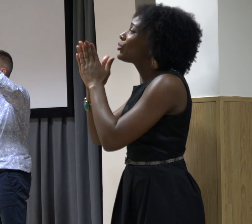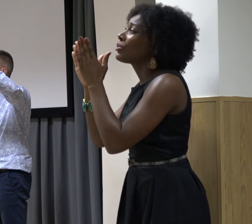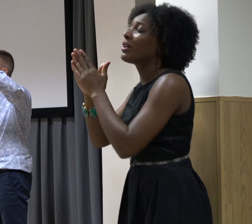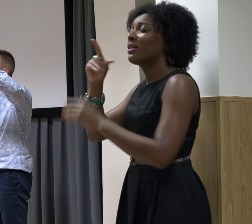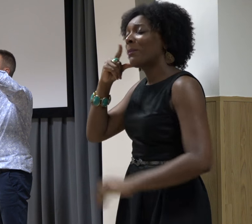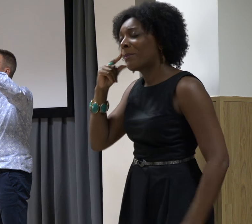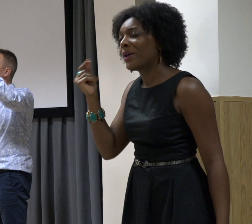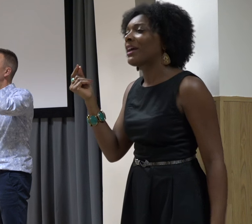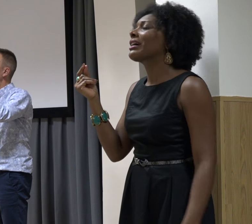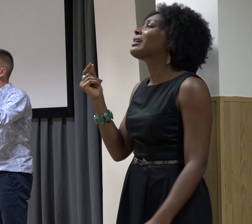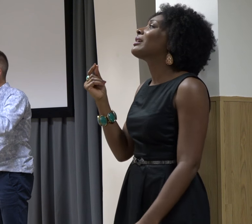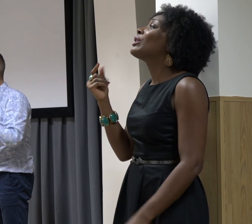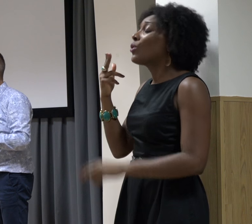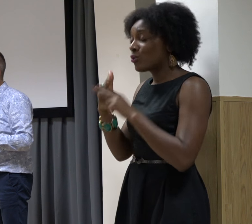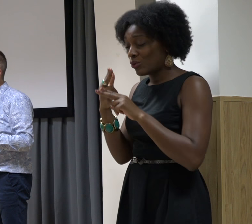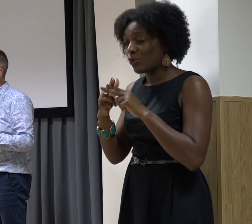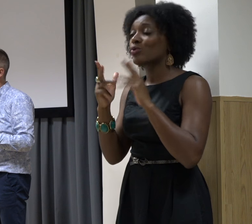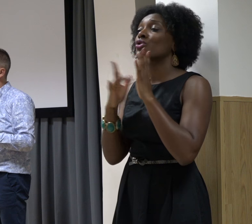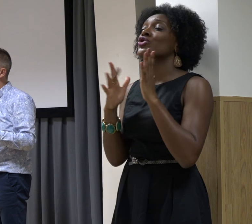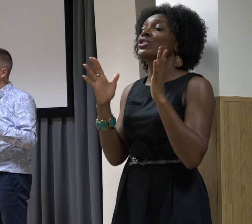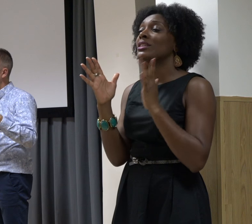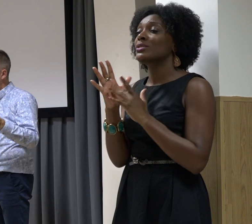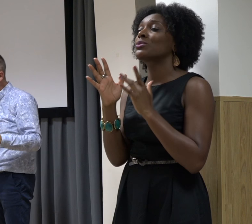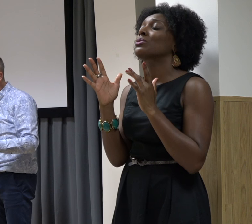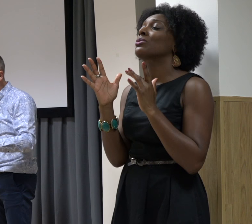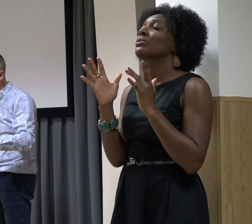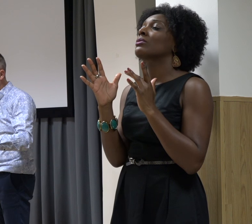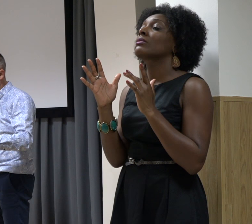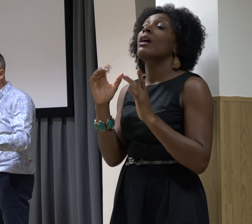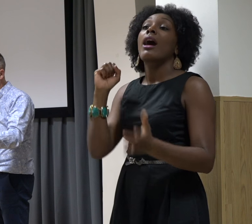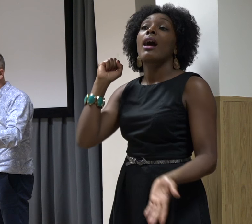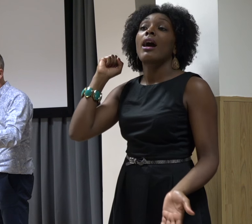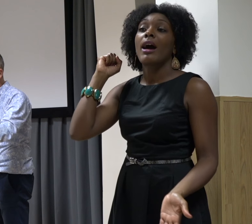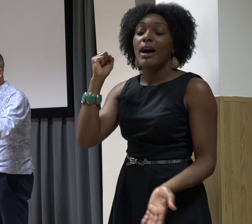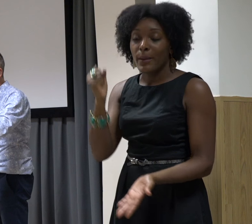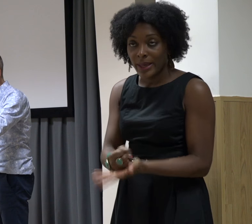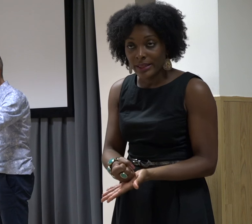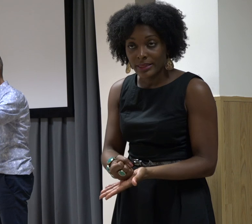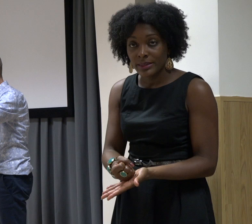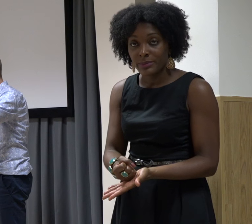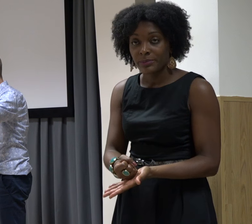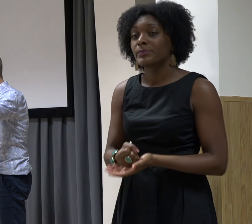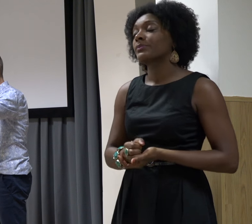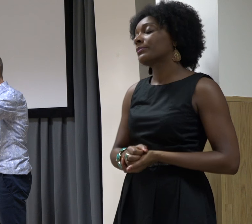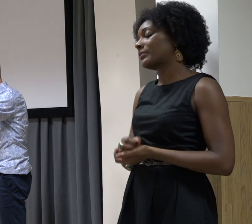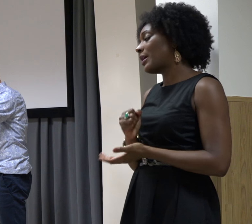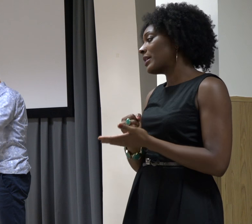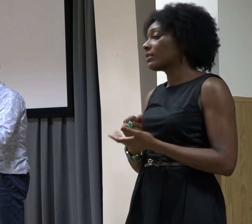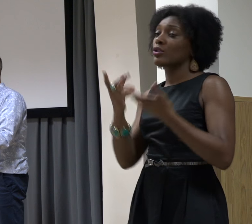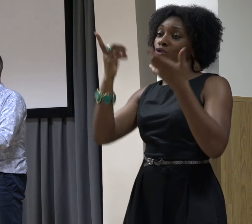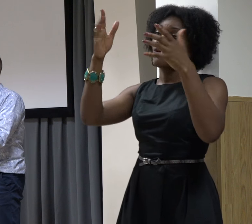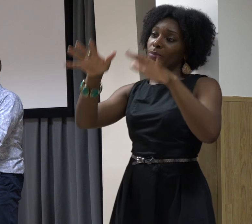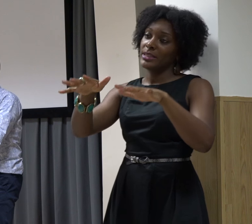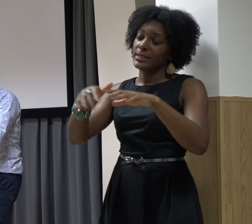Père, au nom de Jésus. Et nous disons tous ensemble, Amen. Soyez